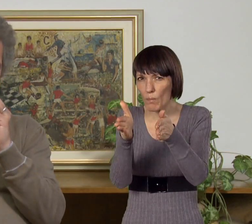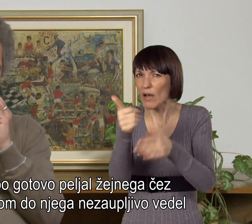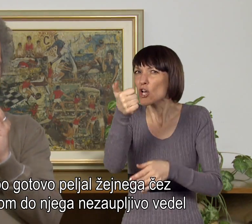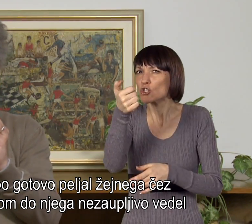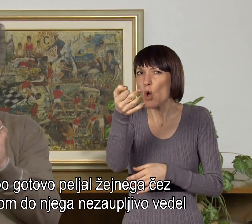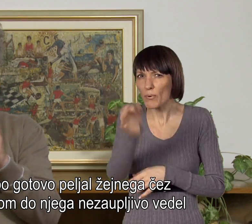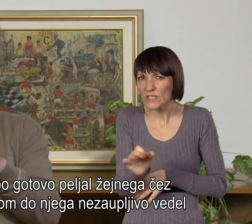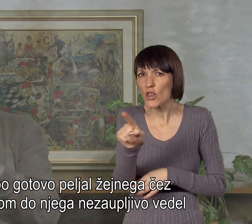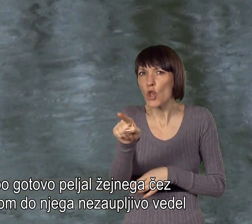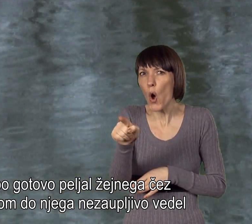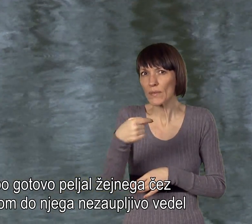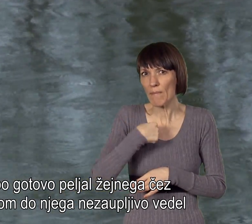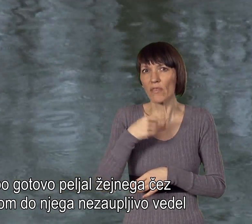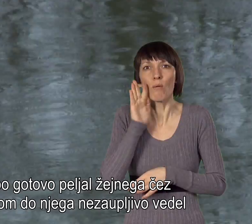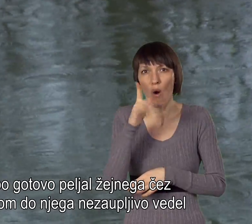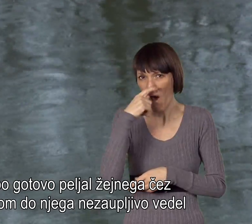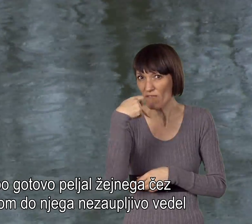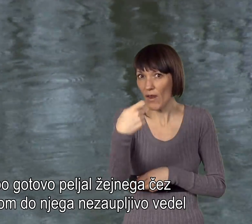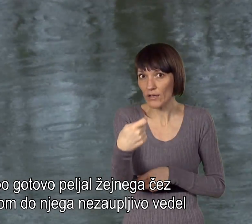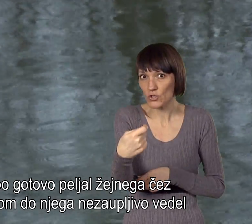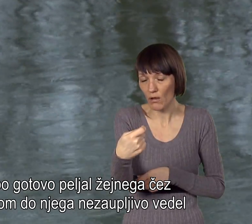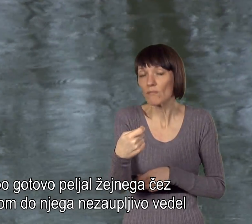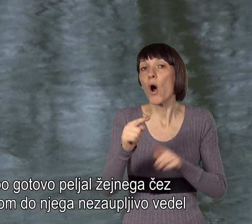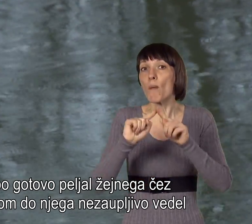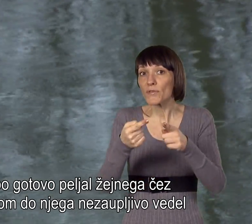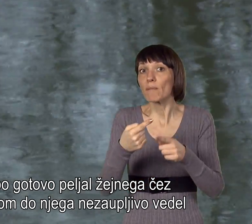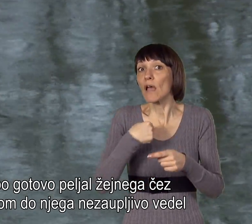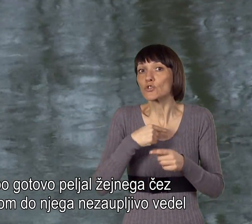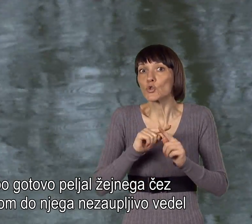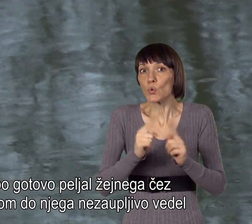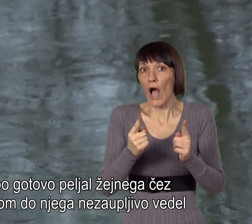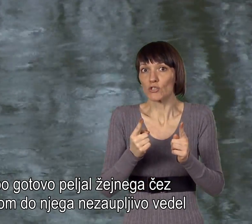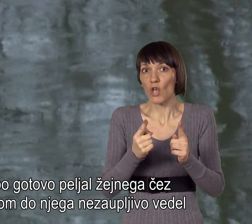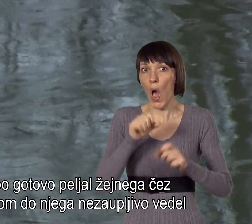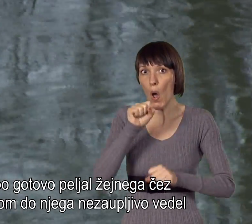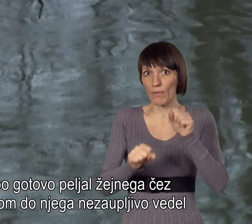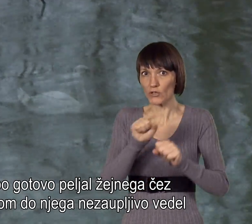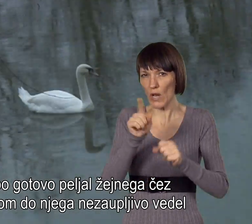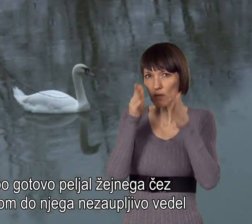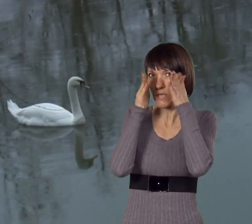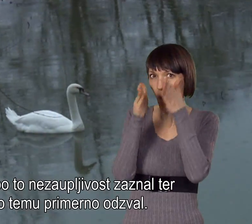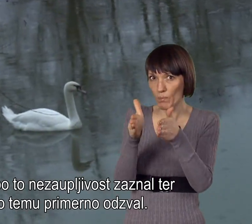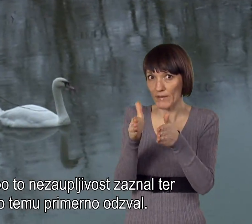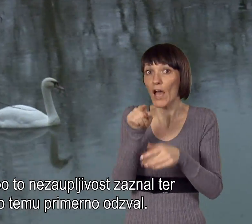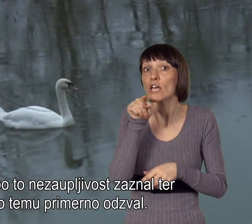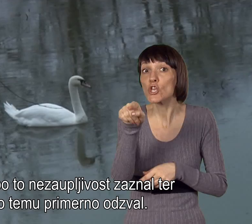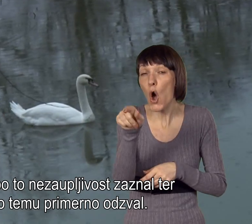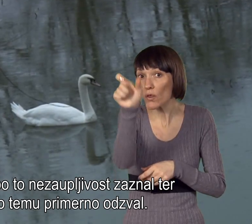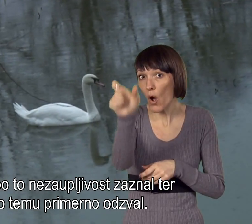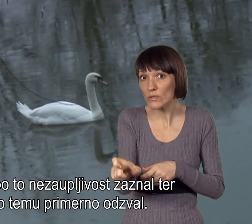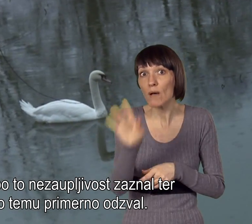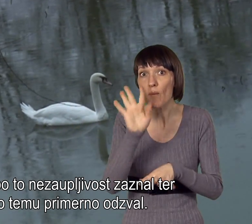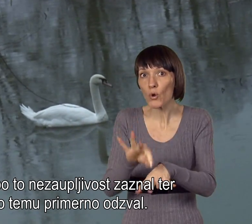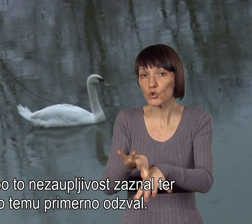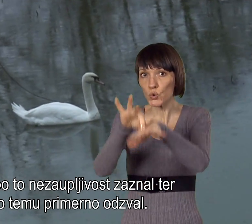me bo sigurno žejnega pripeljal čez vodo, se bom do njega nezaupljivo vedel in drugi bo to